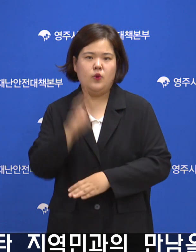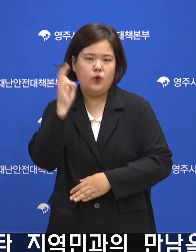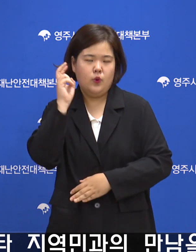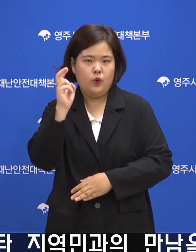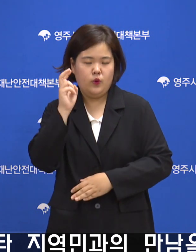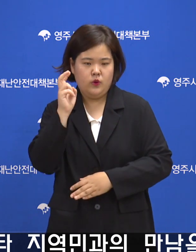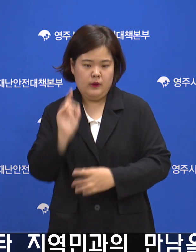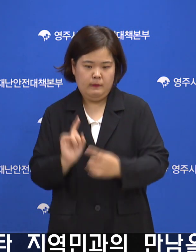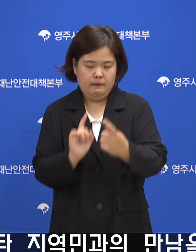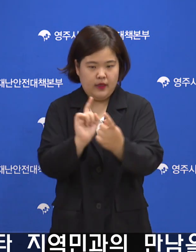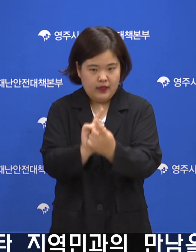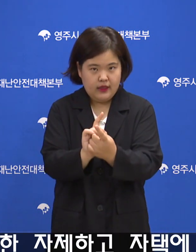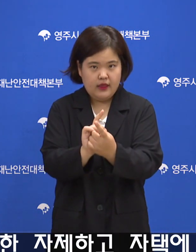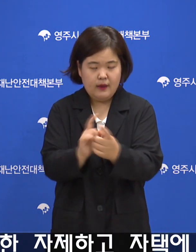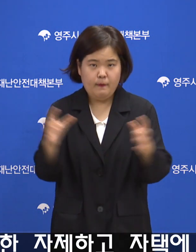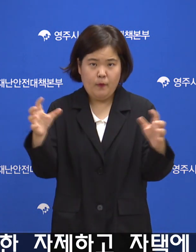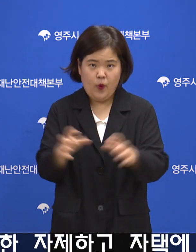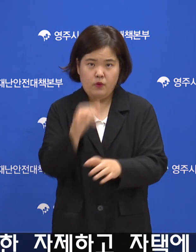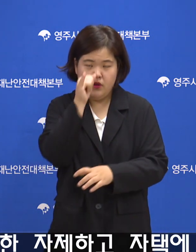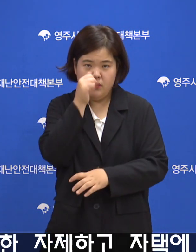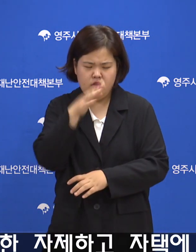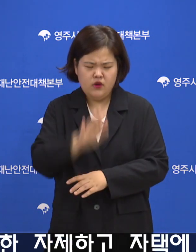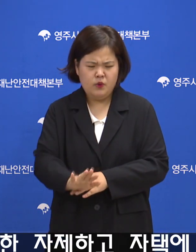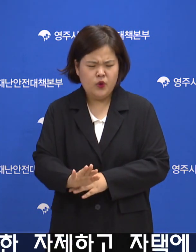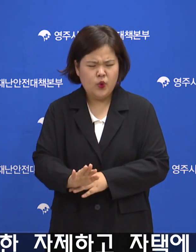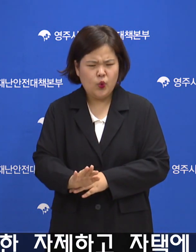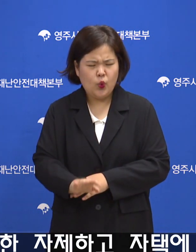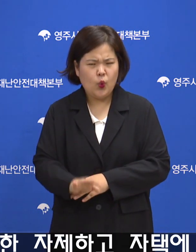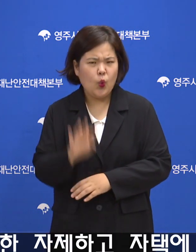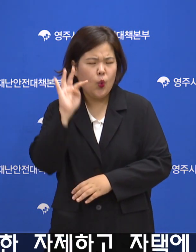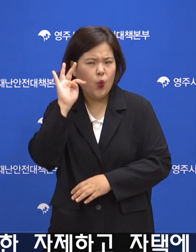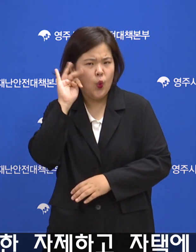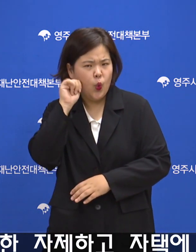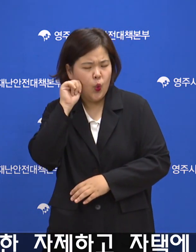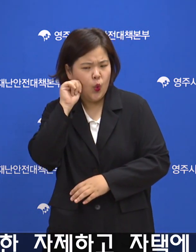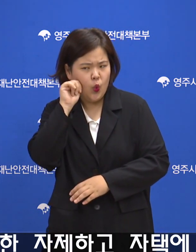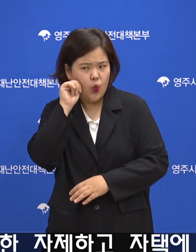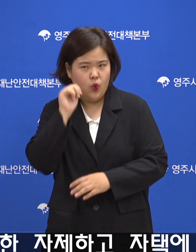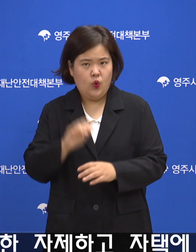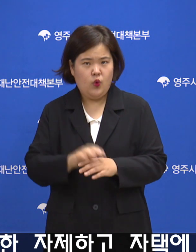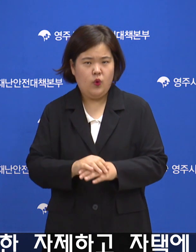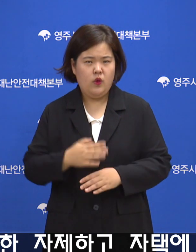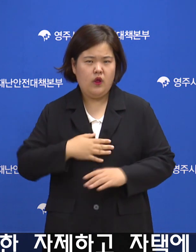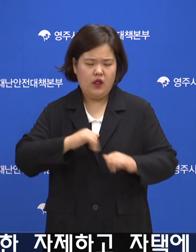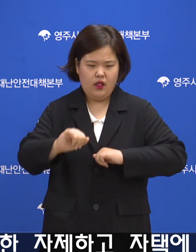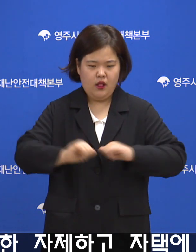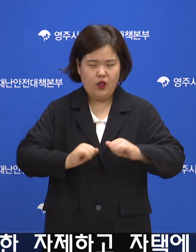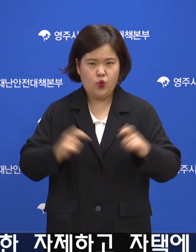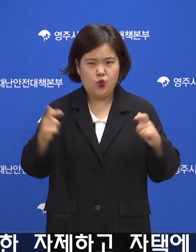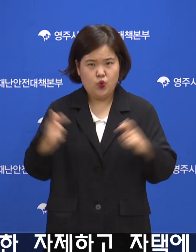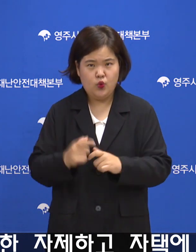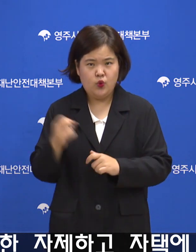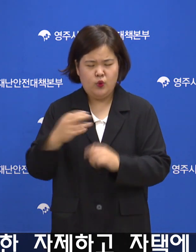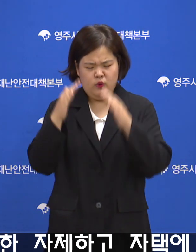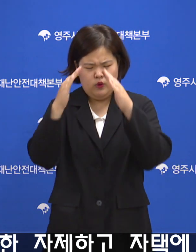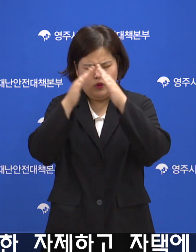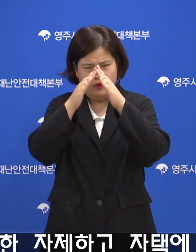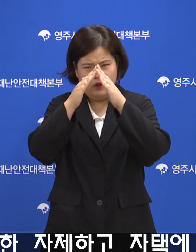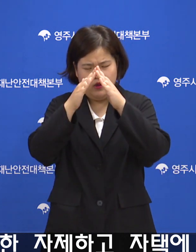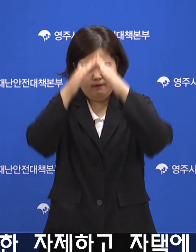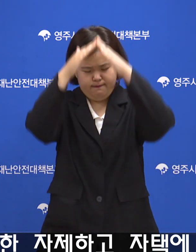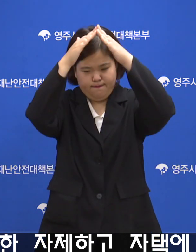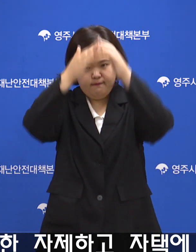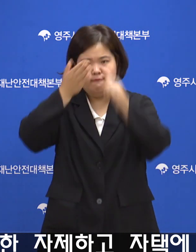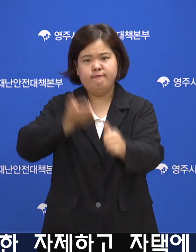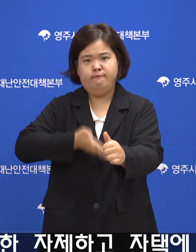방문이나 모임 이후에는 일정 기간 동안 관내 외부 활동을 최대한 자제하고 자택에 머물러 주시기